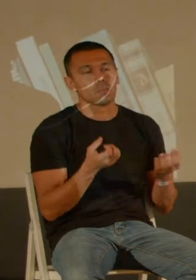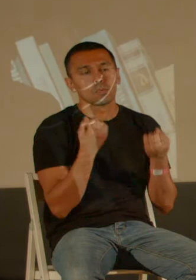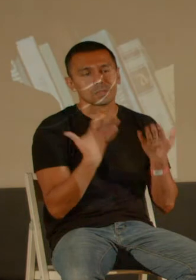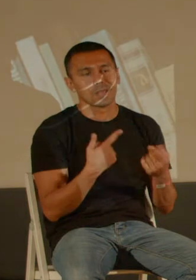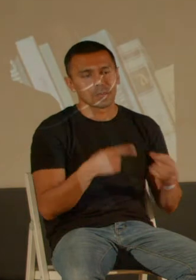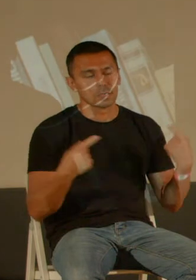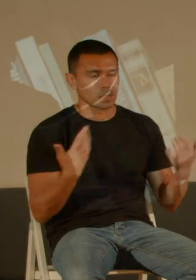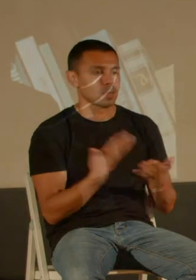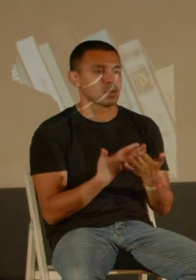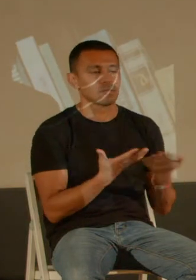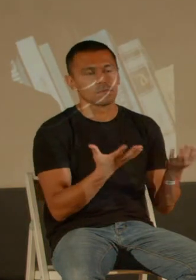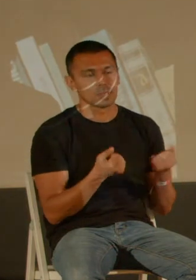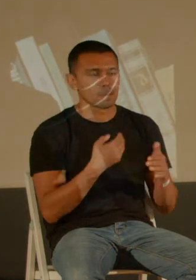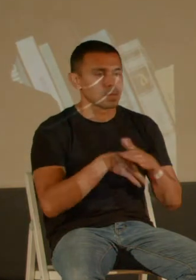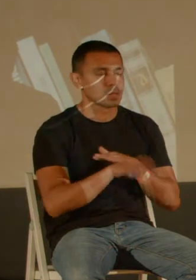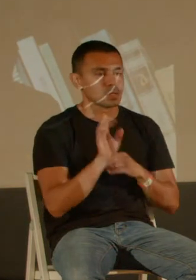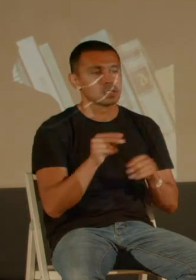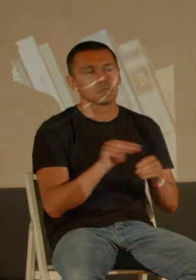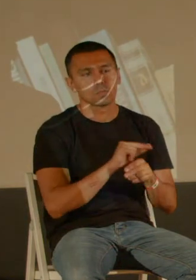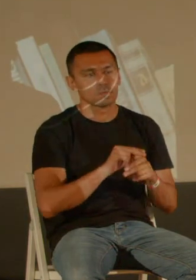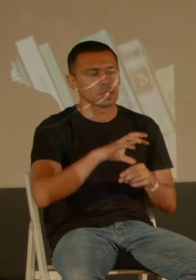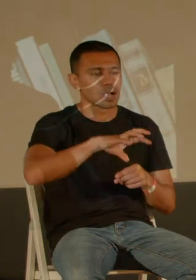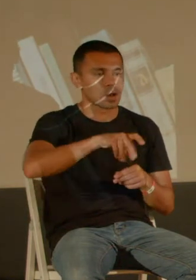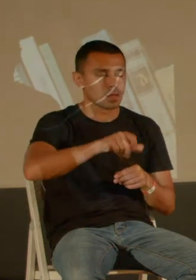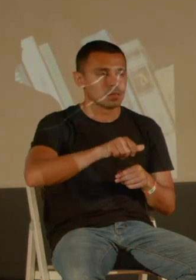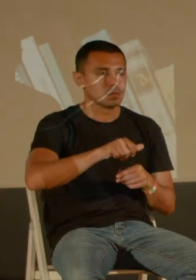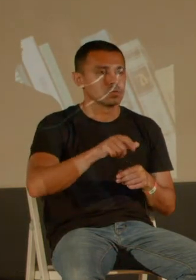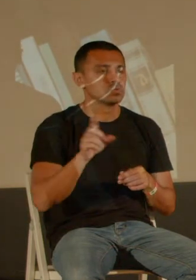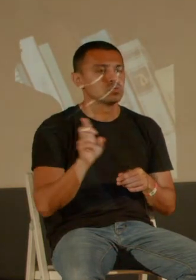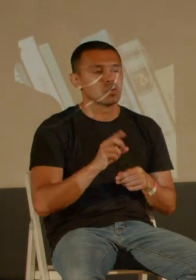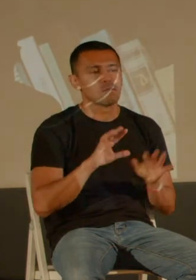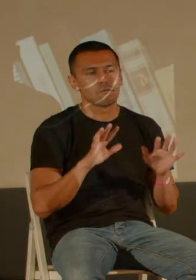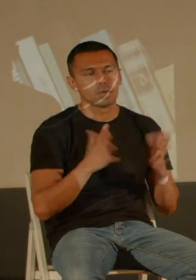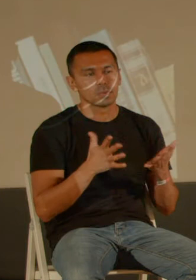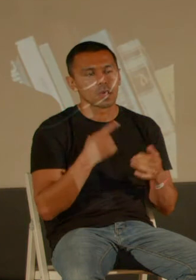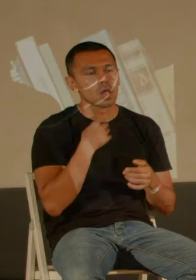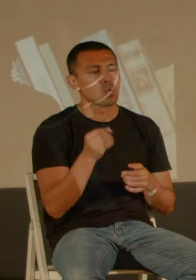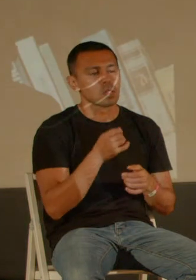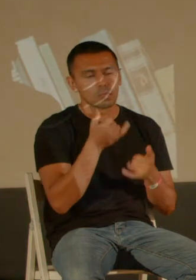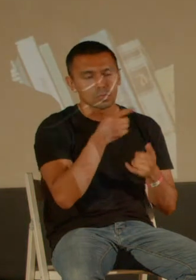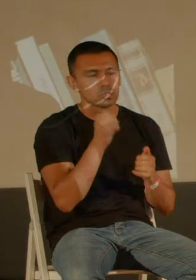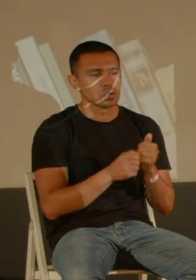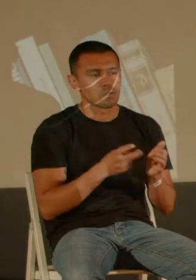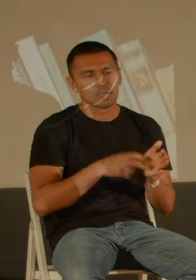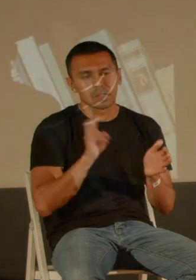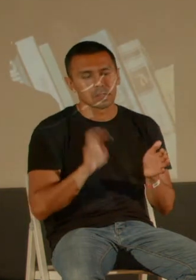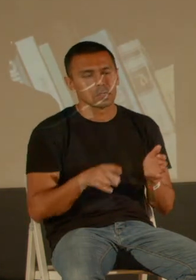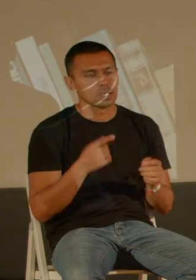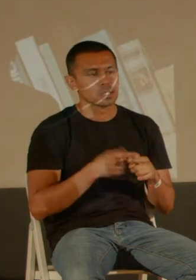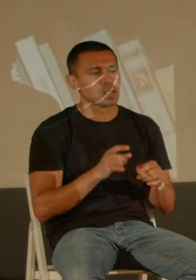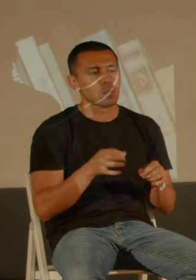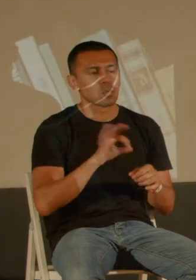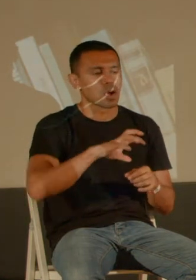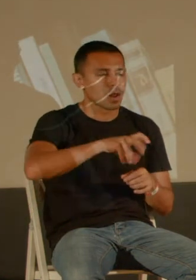простих речах. Там, наприклад, взяти, піти і зремонтувати кран. Що в випадку алкоголіків вони можуть часто відкладати. І це не